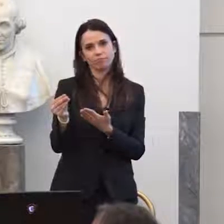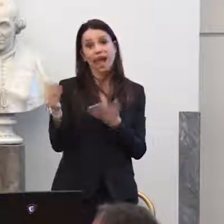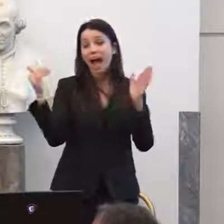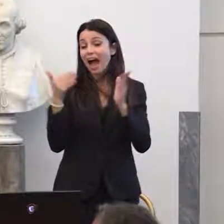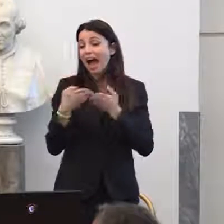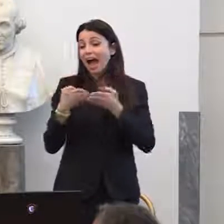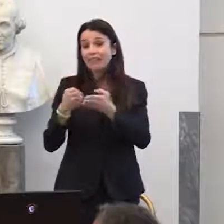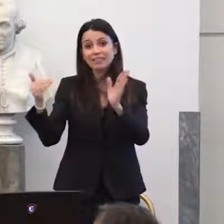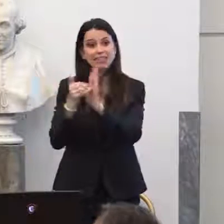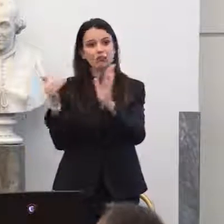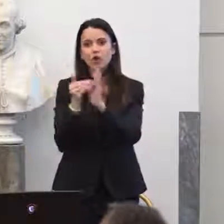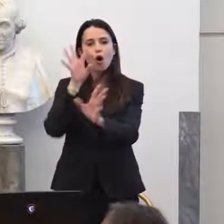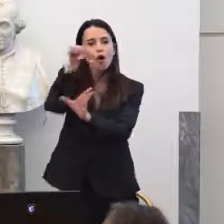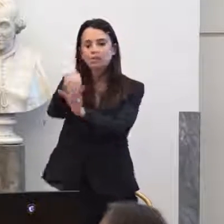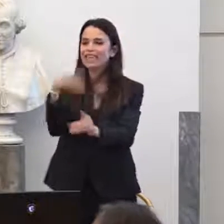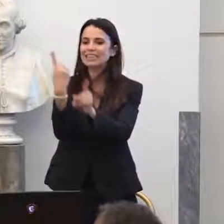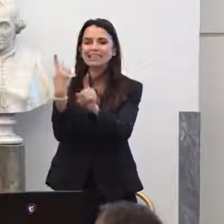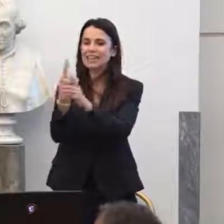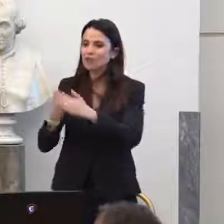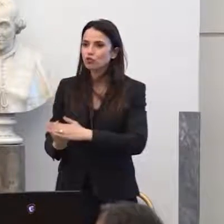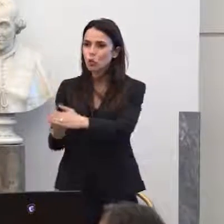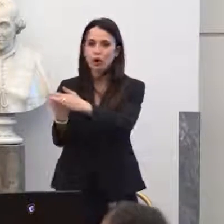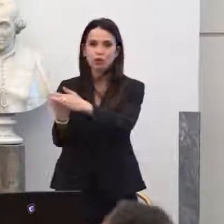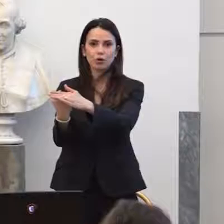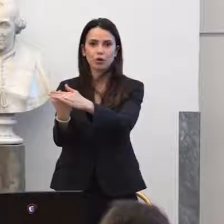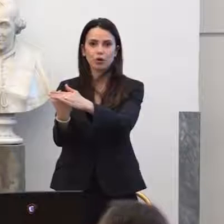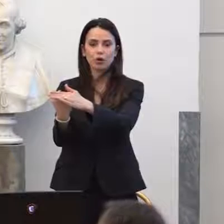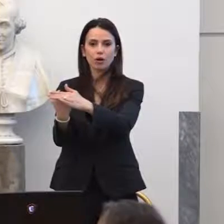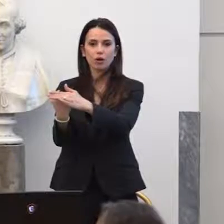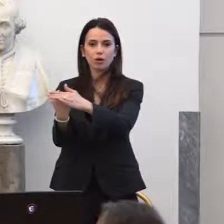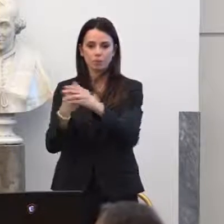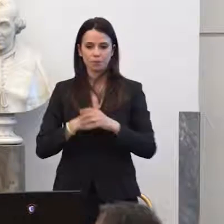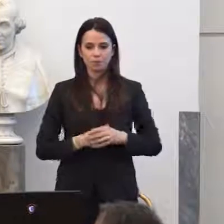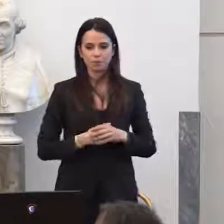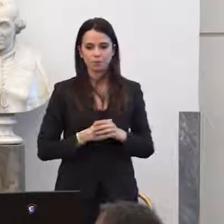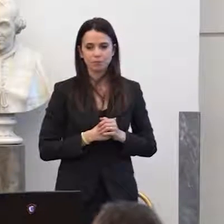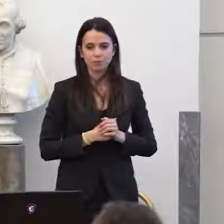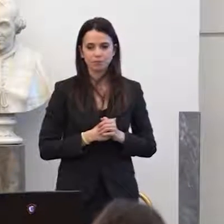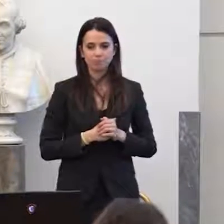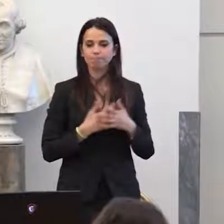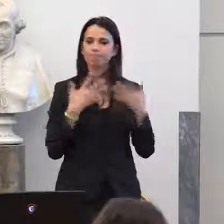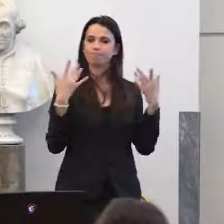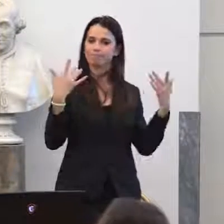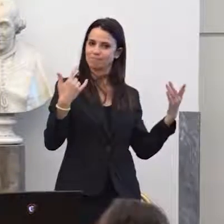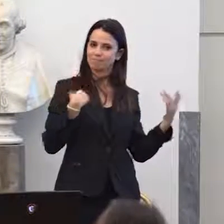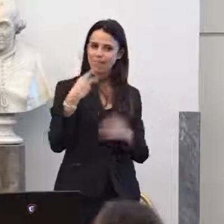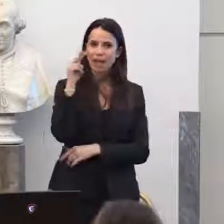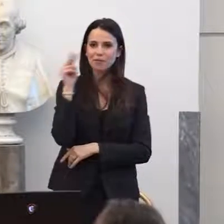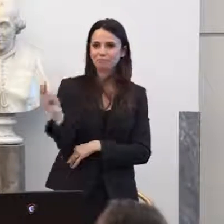ha la possibilità di un più basso assorbimento di risorse. Chiudo con questo